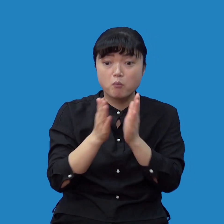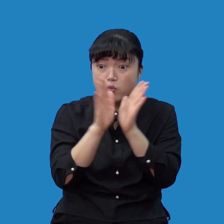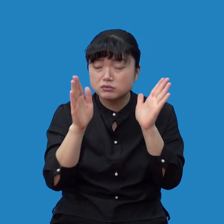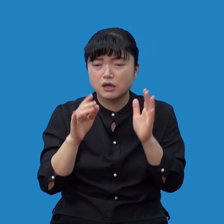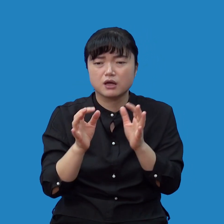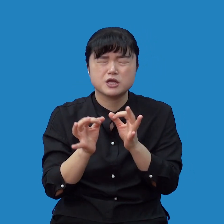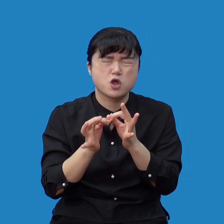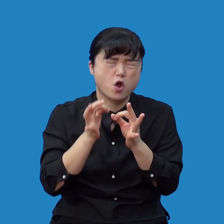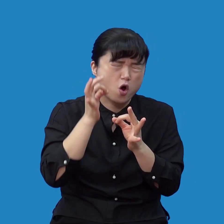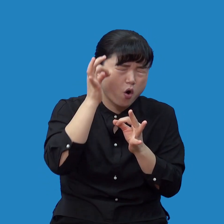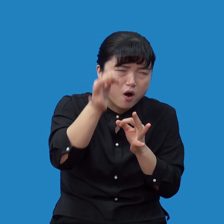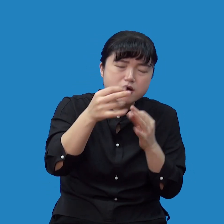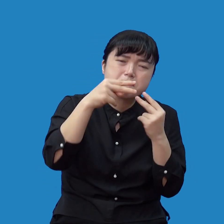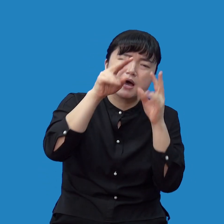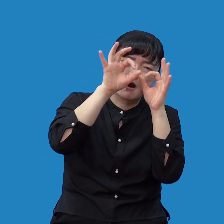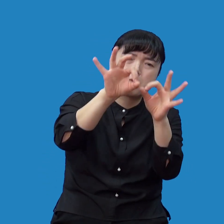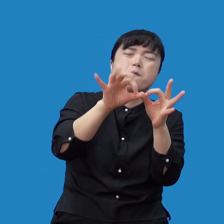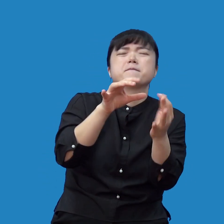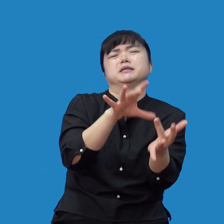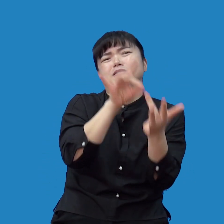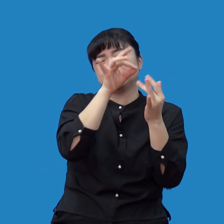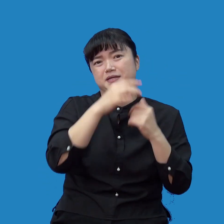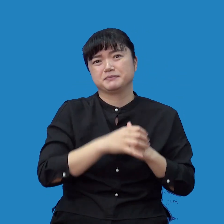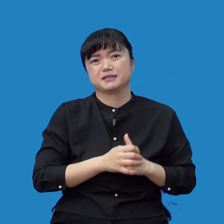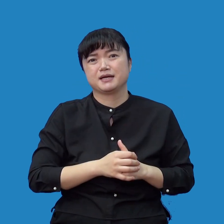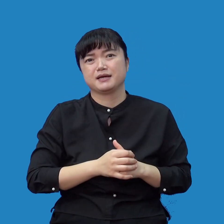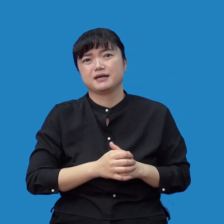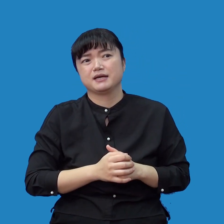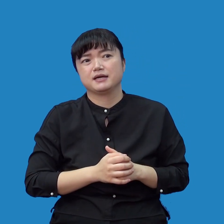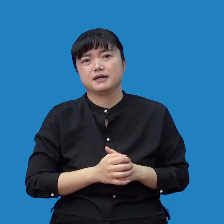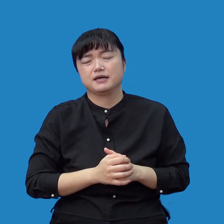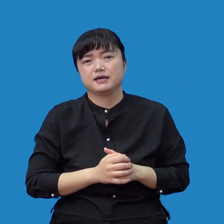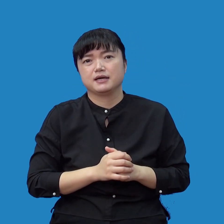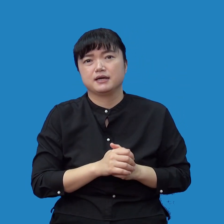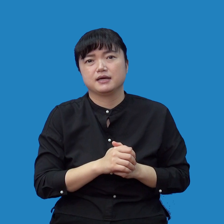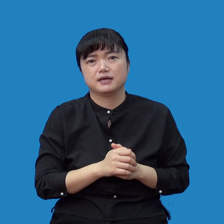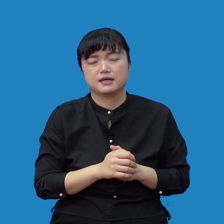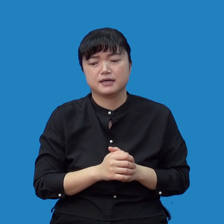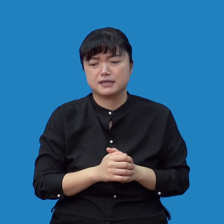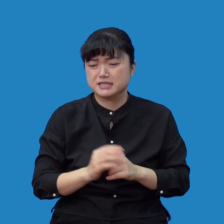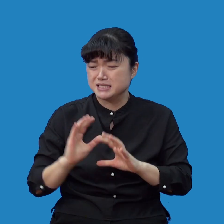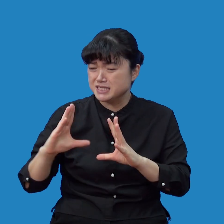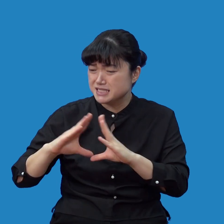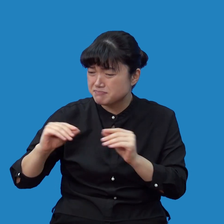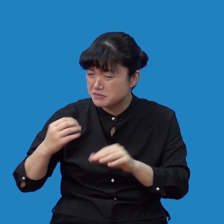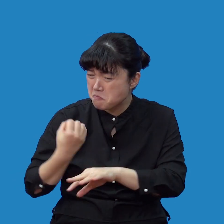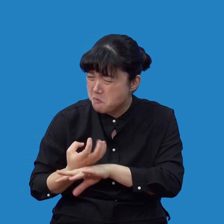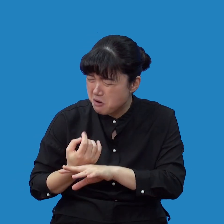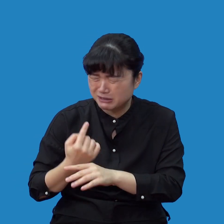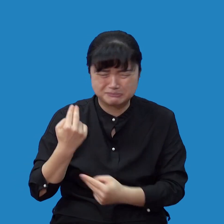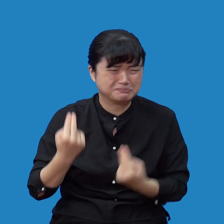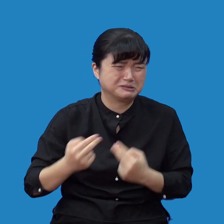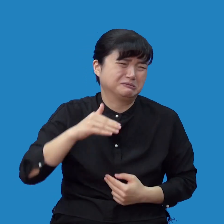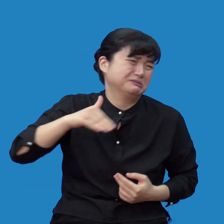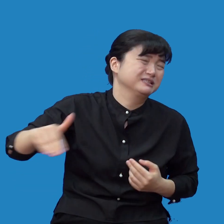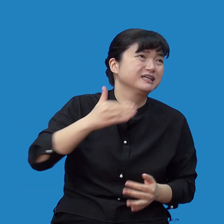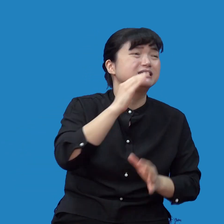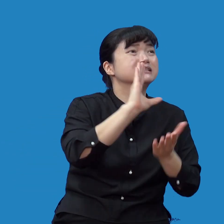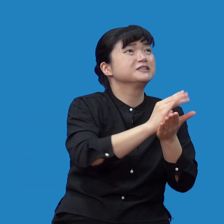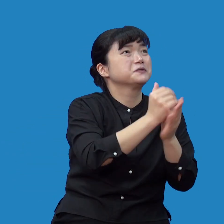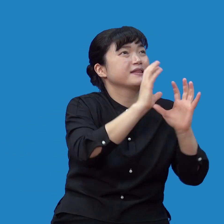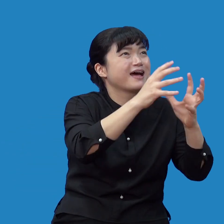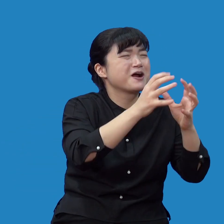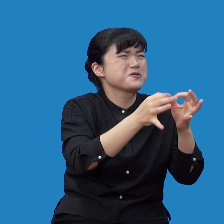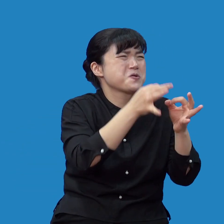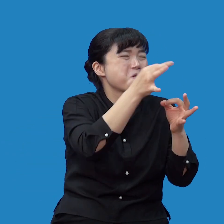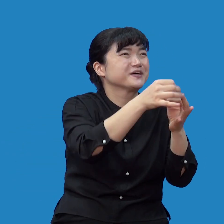내다보고 선택한 것입니다. 그래서 이집트의 보화와는 비교할 수 없는 그리스도의 나라와 영원한 상급을